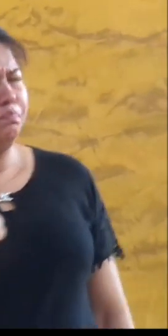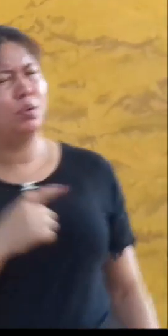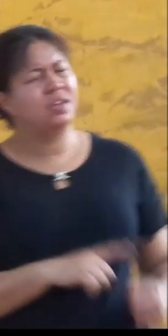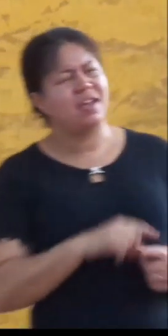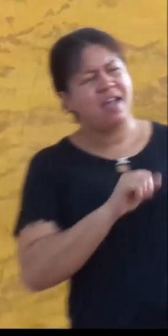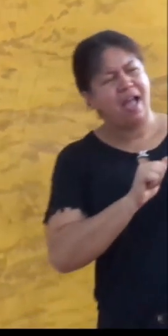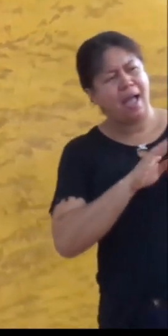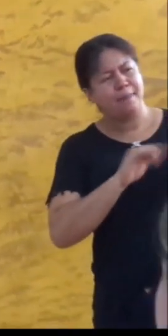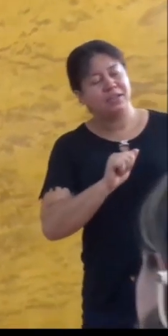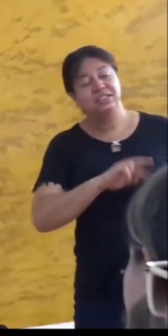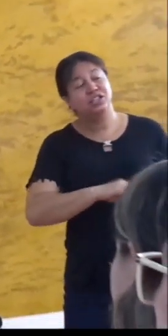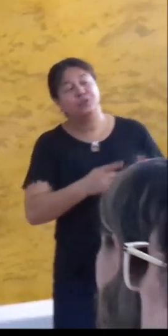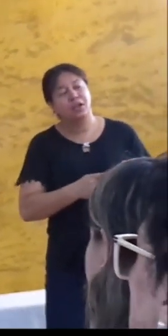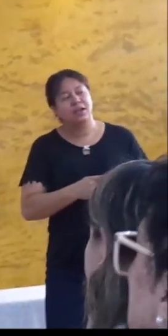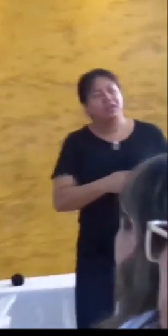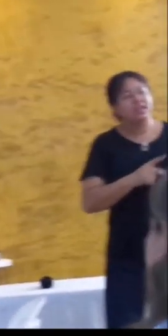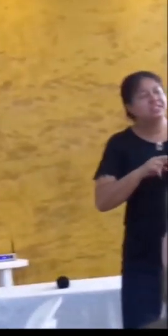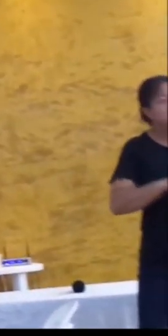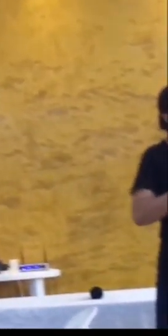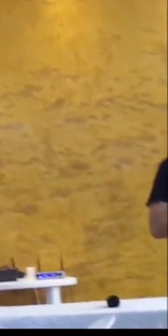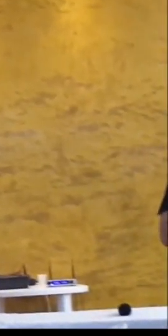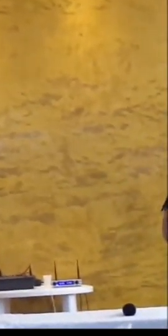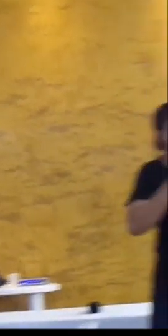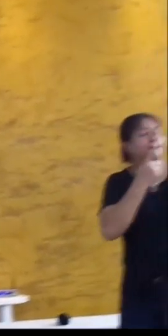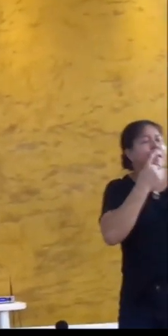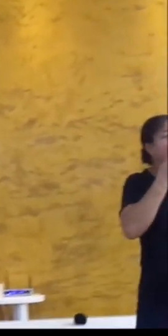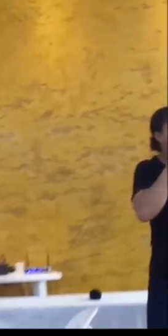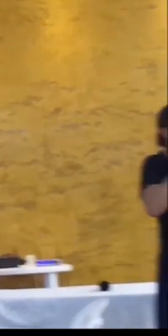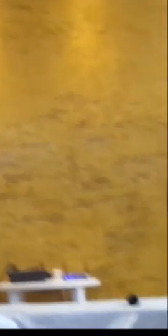é paizinho querido,